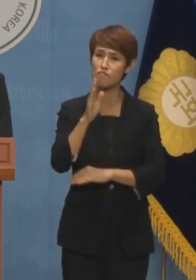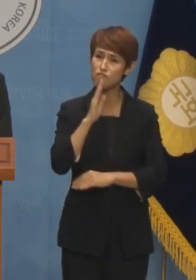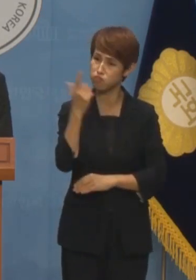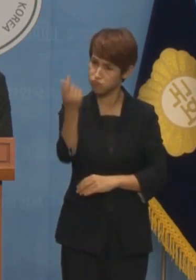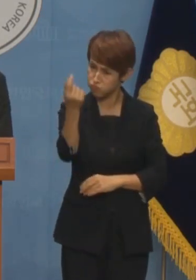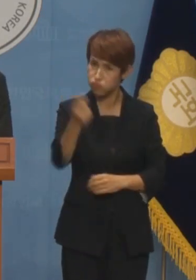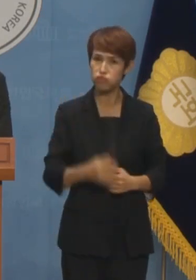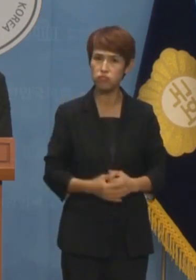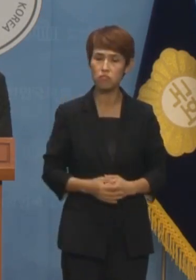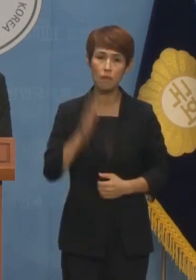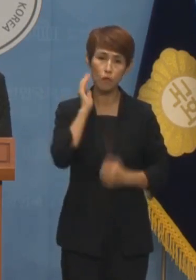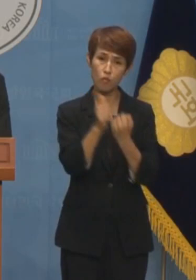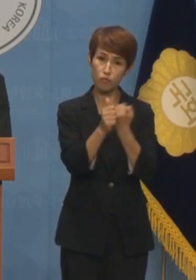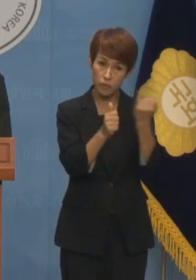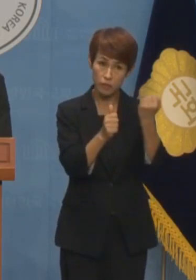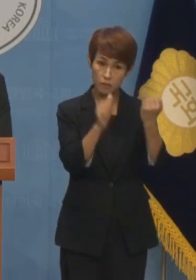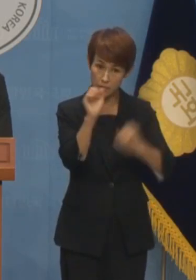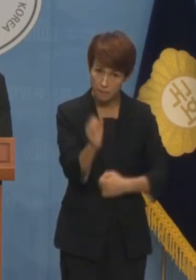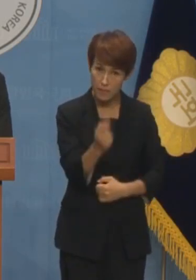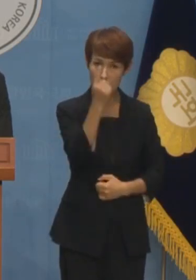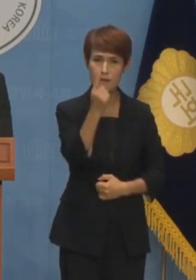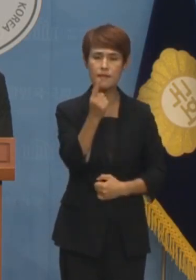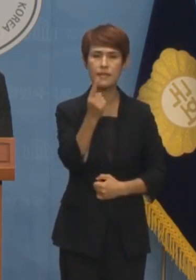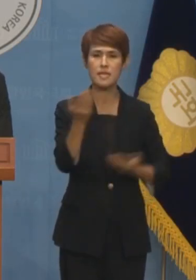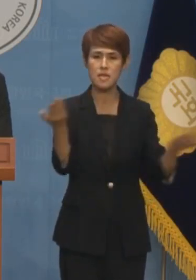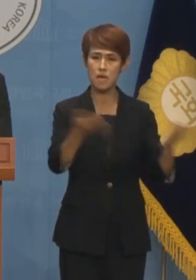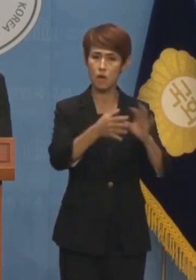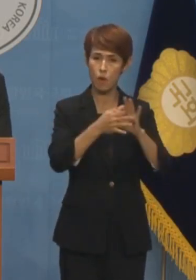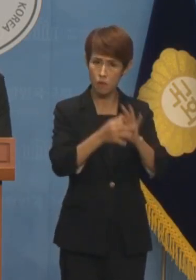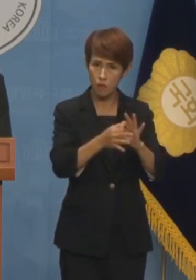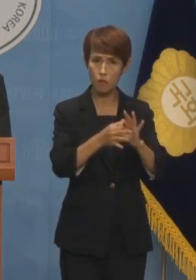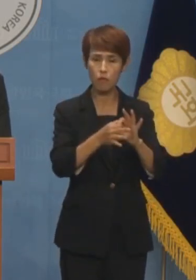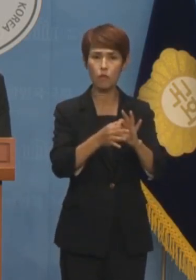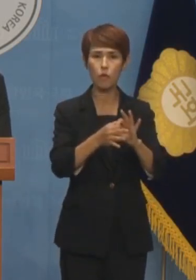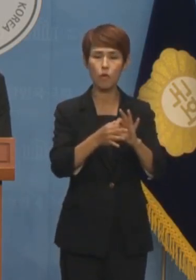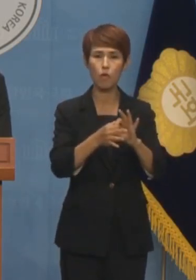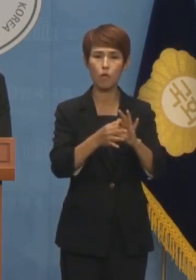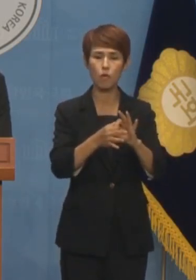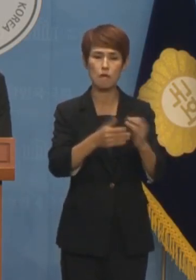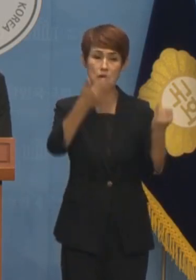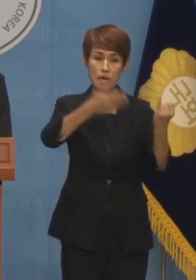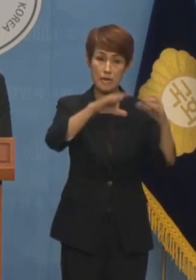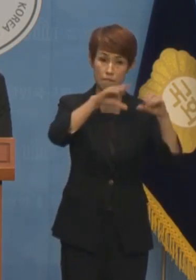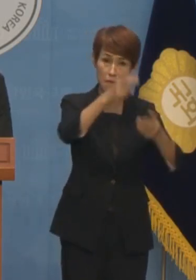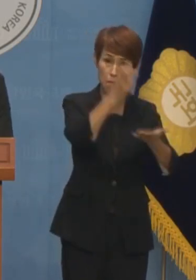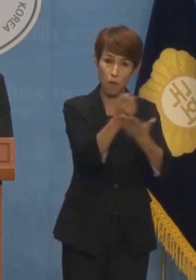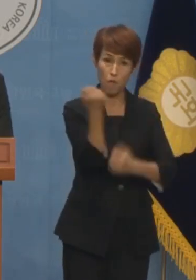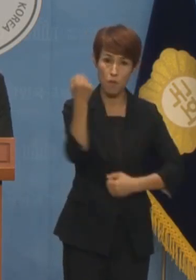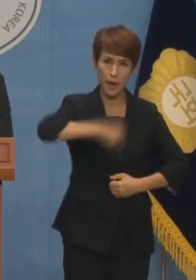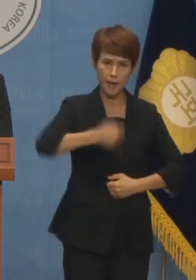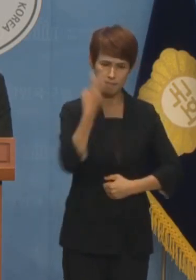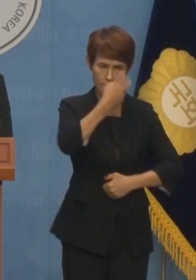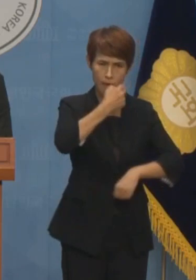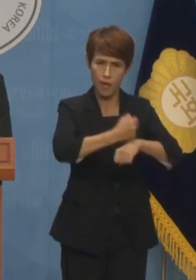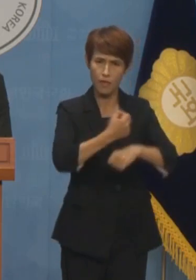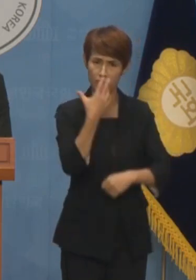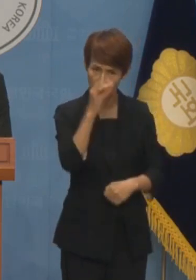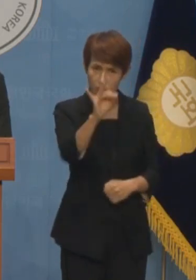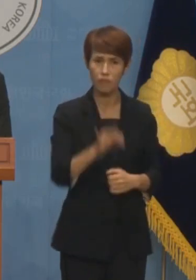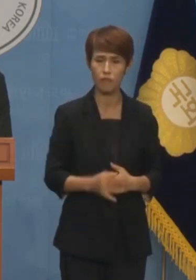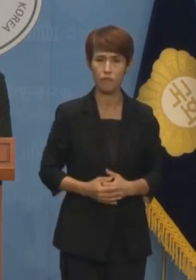짚었습니다. 영부인이기 때문에 직무 관련성과 청탁금지법 위반 등을 따지는 것